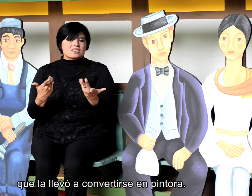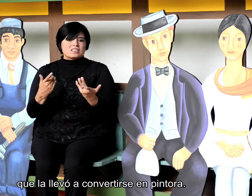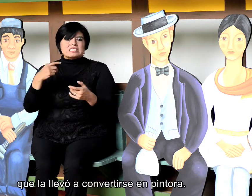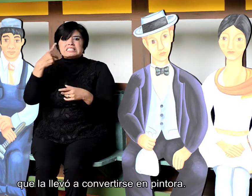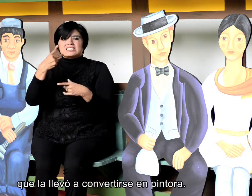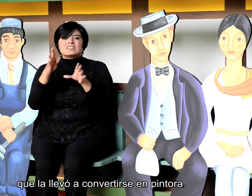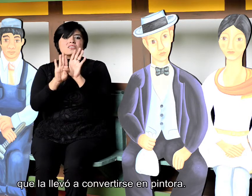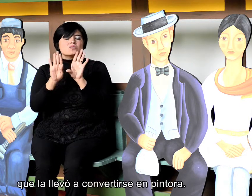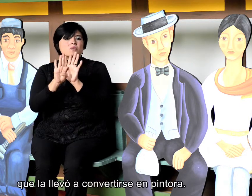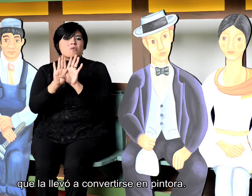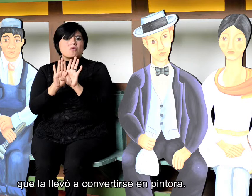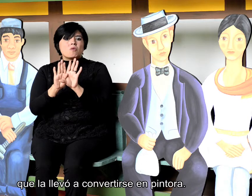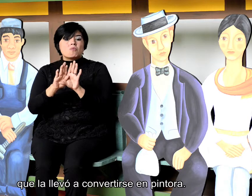a convertirse en pintora.